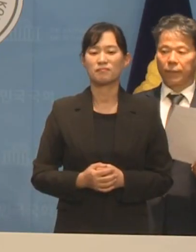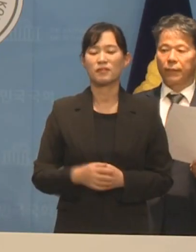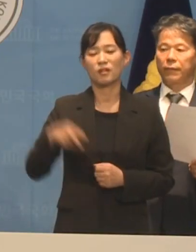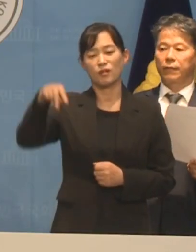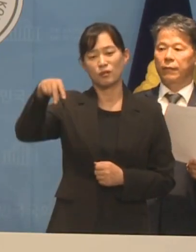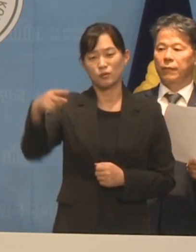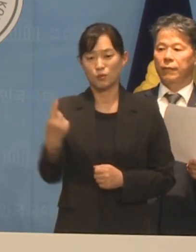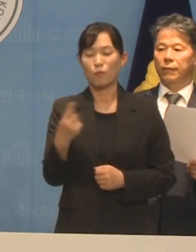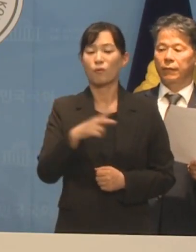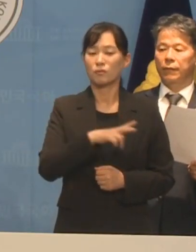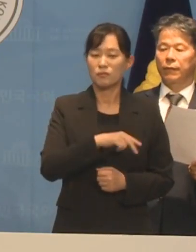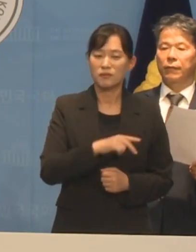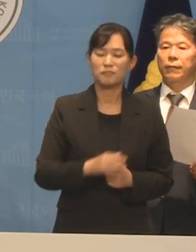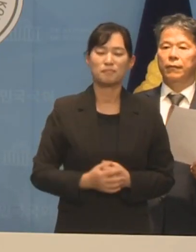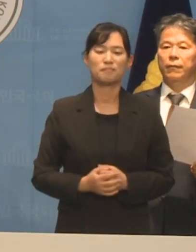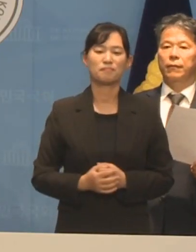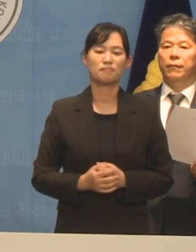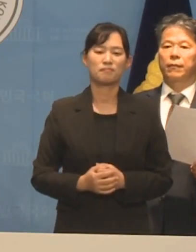소병훈 의원님,